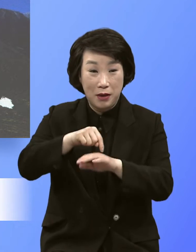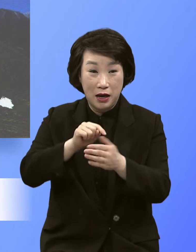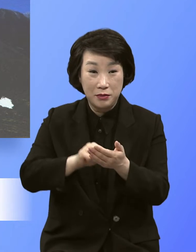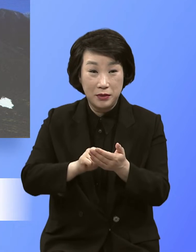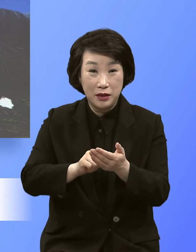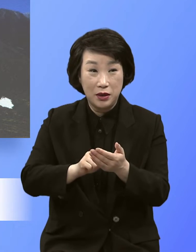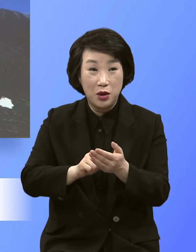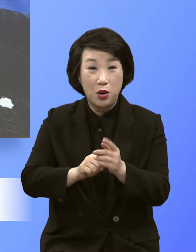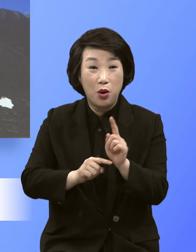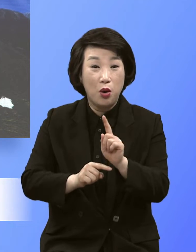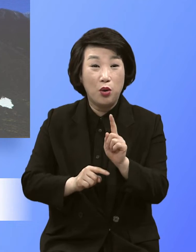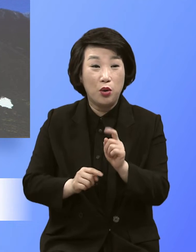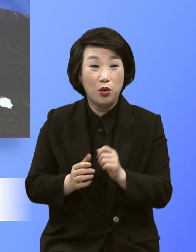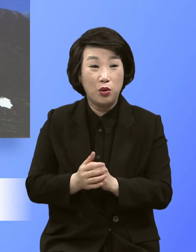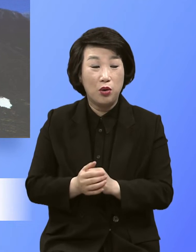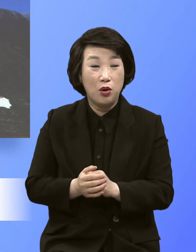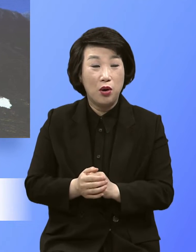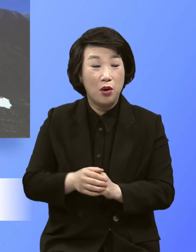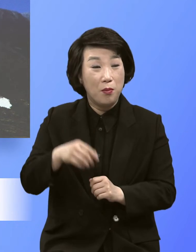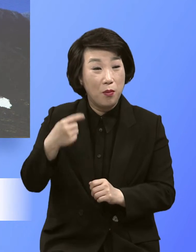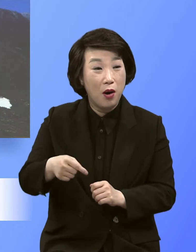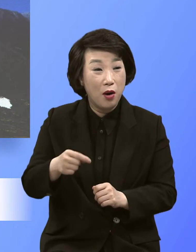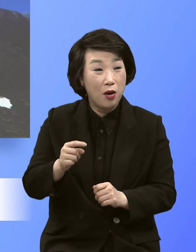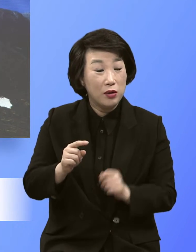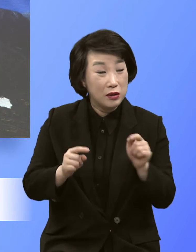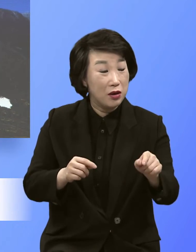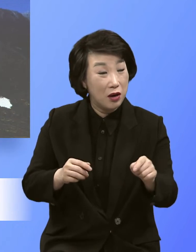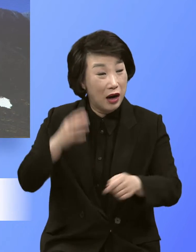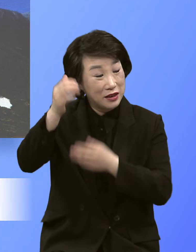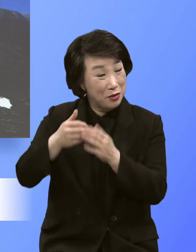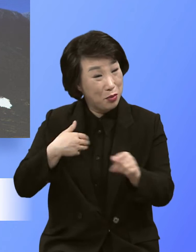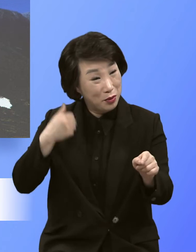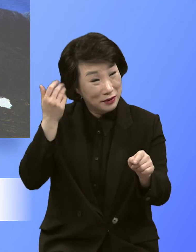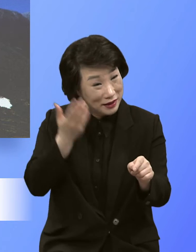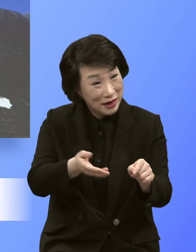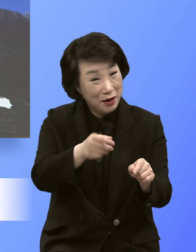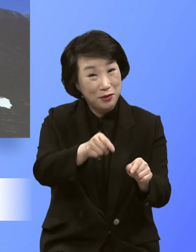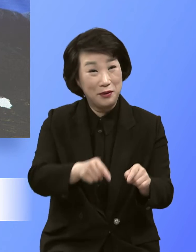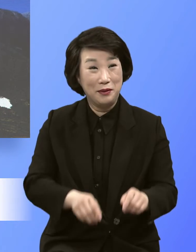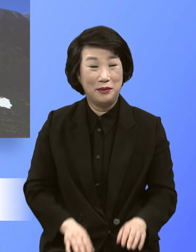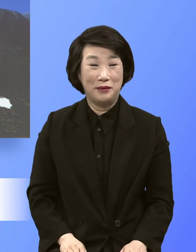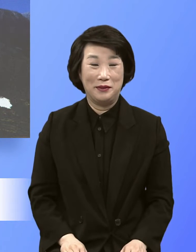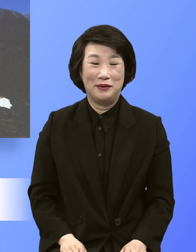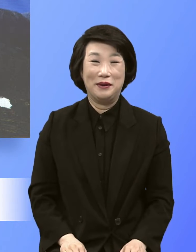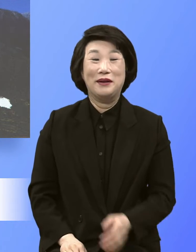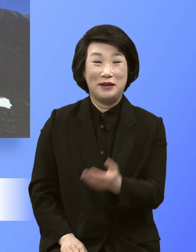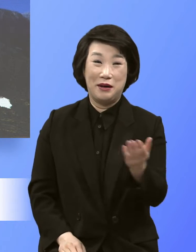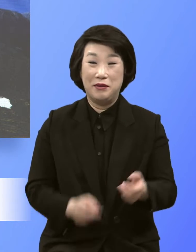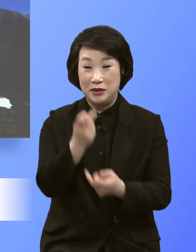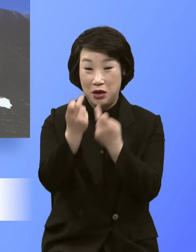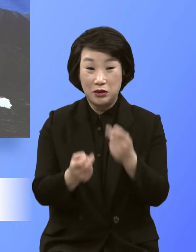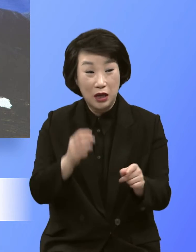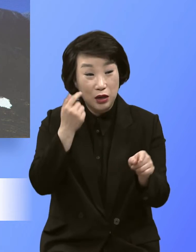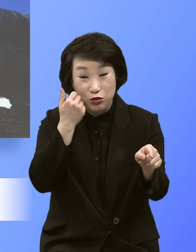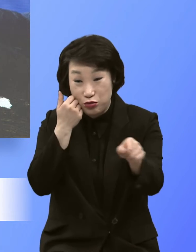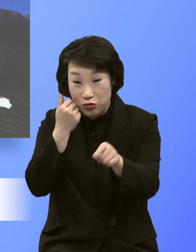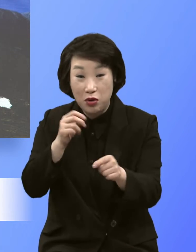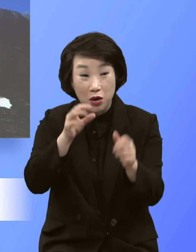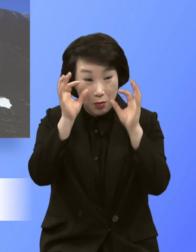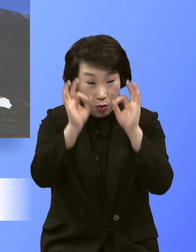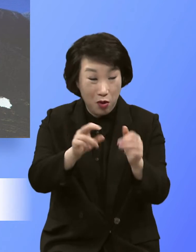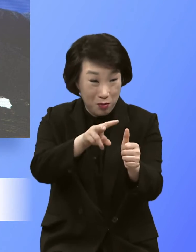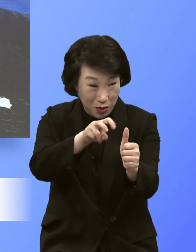마음이 어떤 생각을 가지고 있는가 내가 모르겠느냐? 그래서 형제를 보고